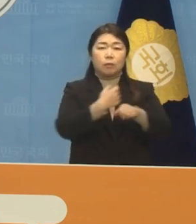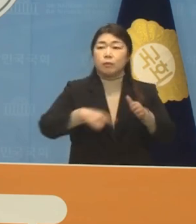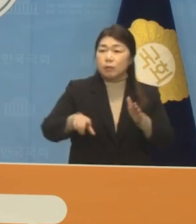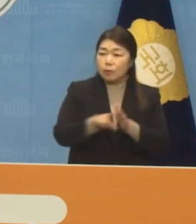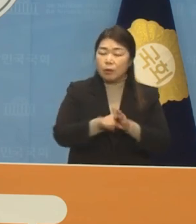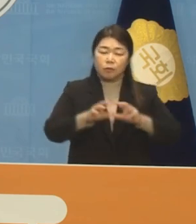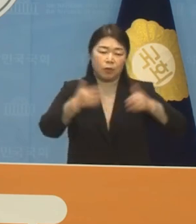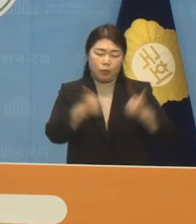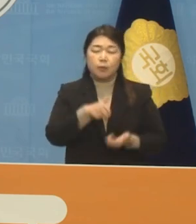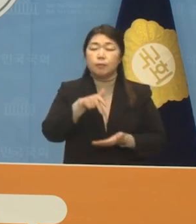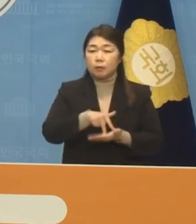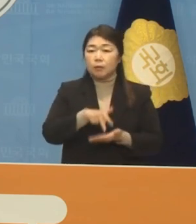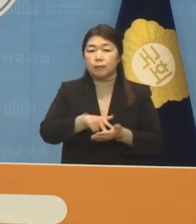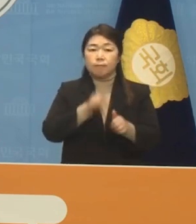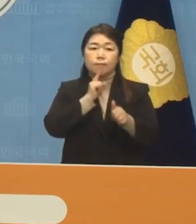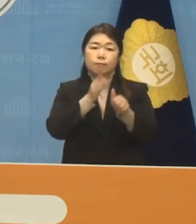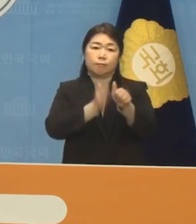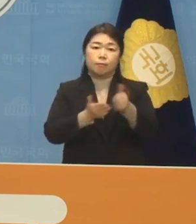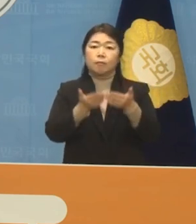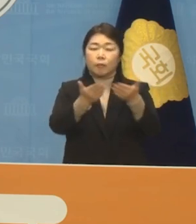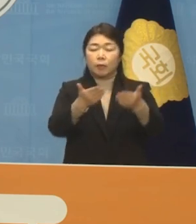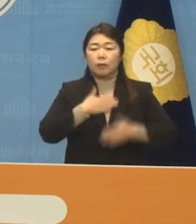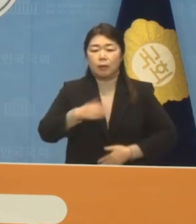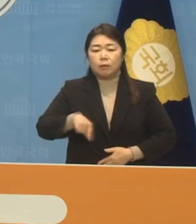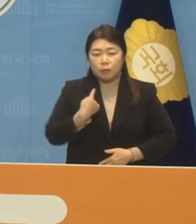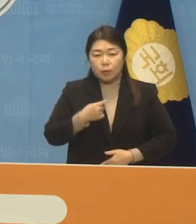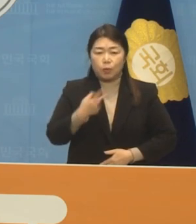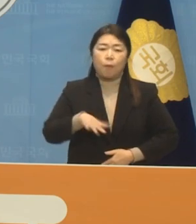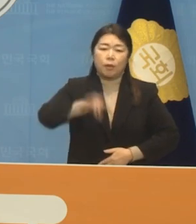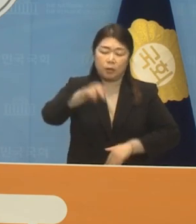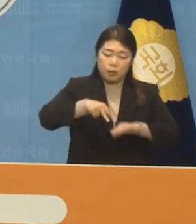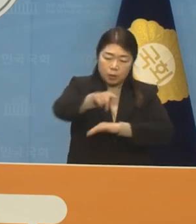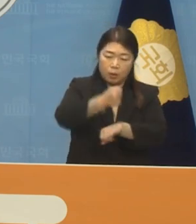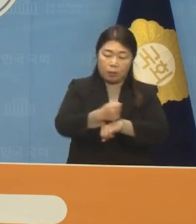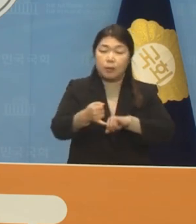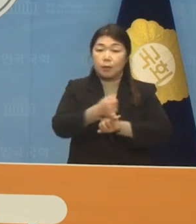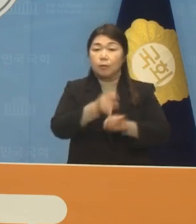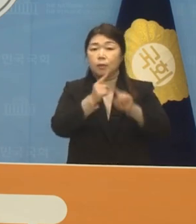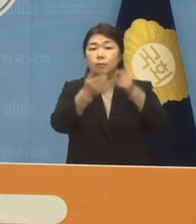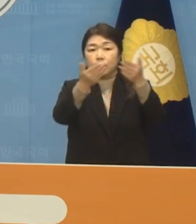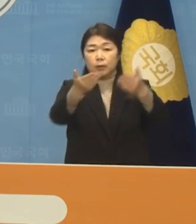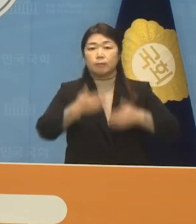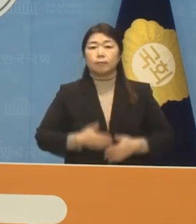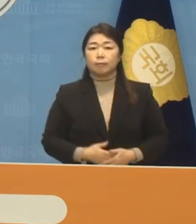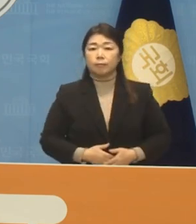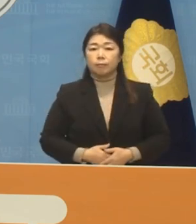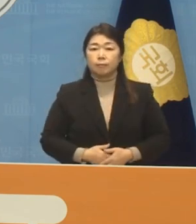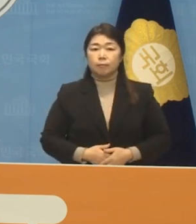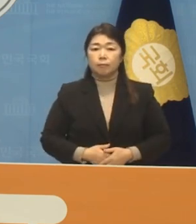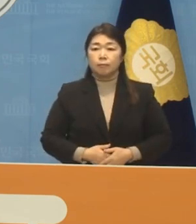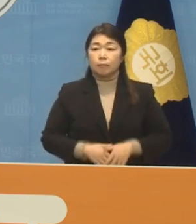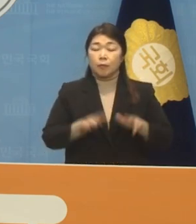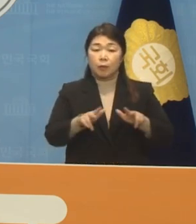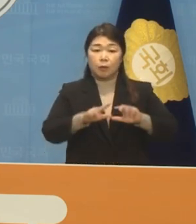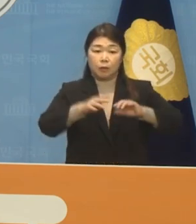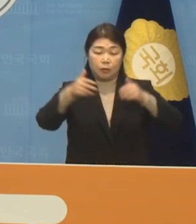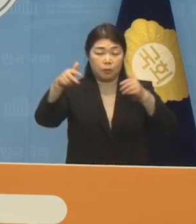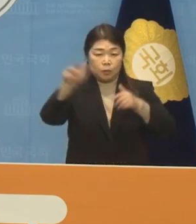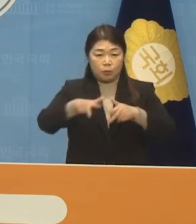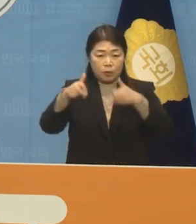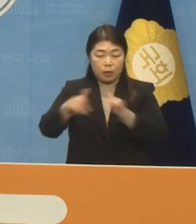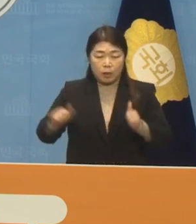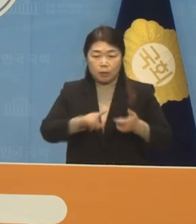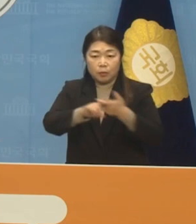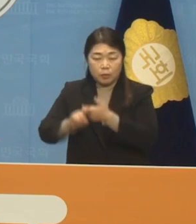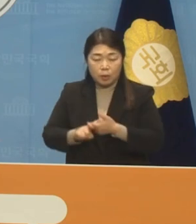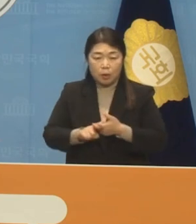사람의 국회의원으로서 요청드리고 저 스스로도 그렇게 하겠다는 약속의 말씀을 드립니다. 이번 전장현의